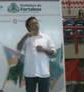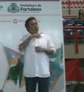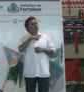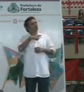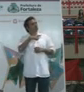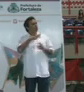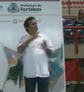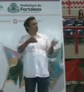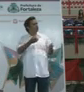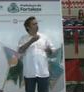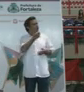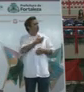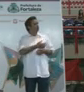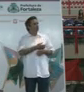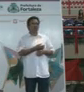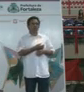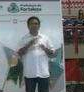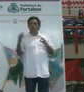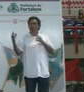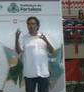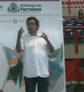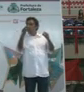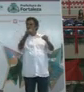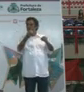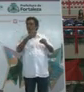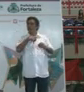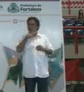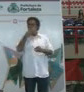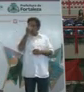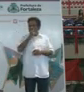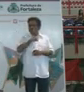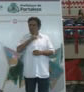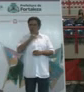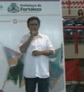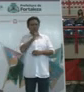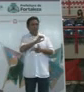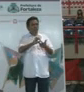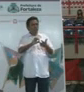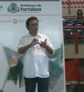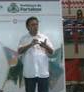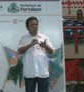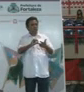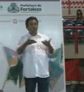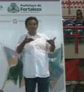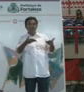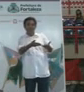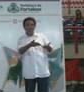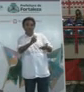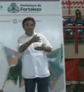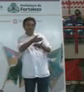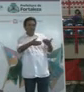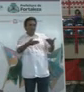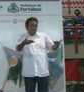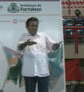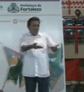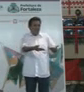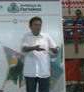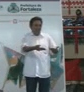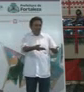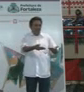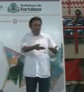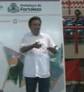bem preparado. Todos vocês têm condições de passar no Enem. Hoje, se a prova fosse hoje,